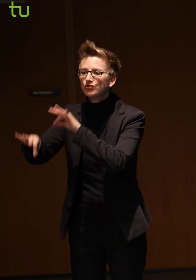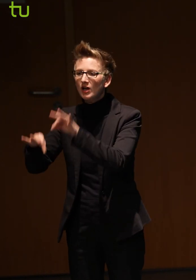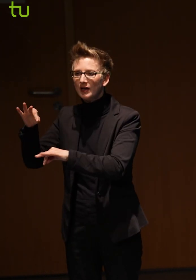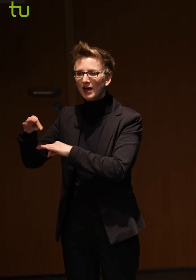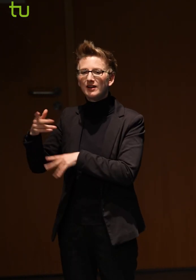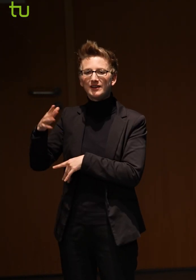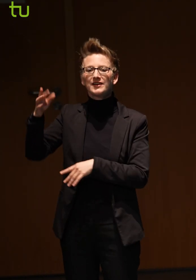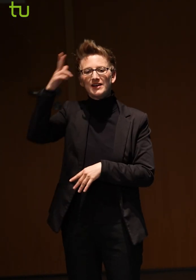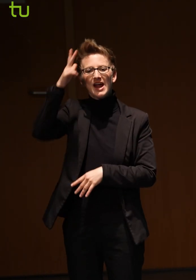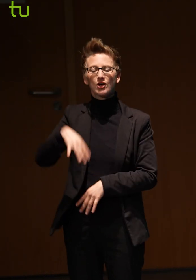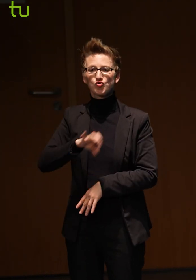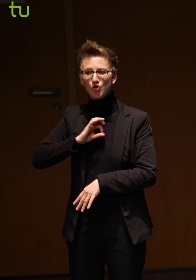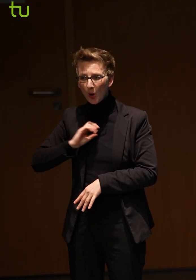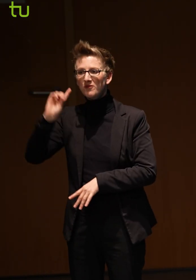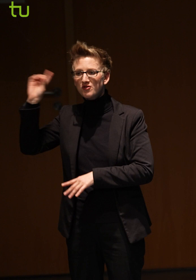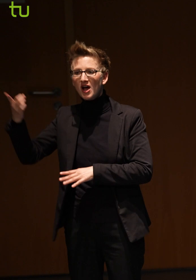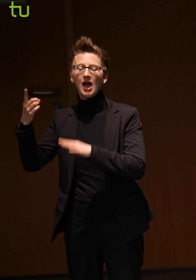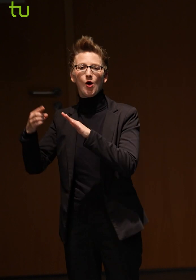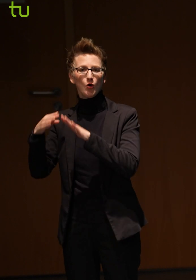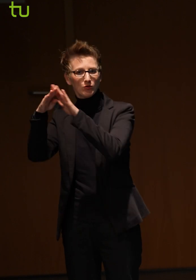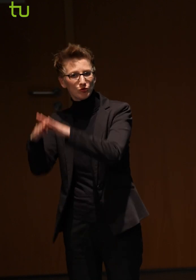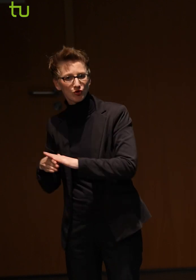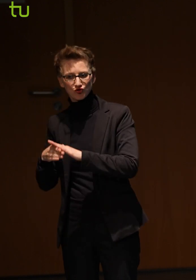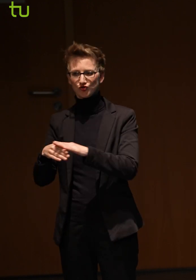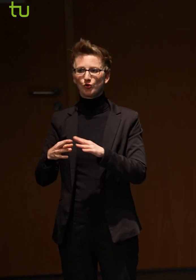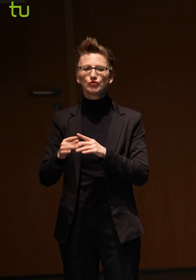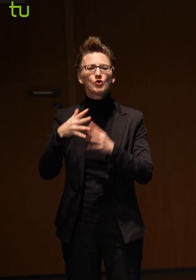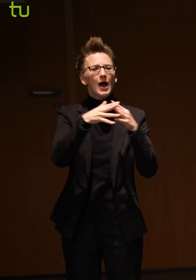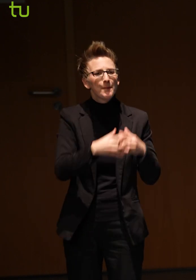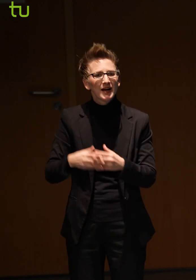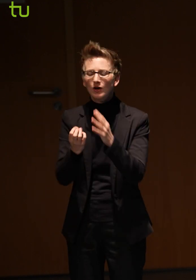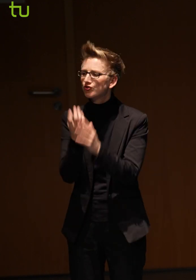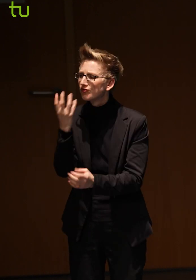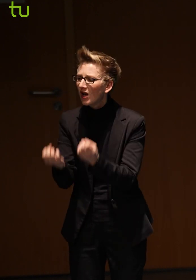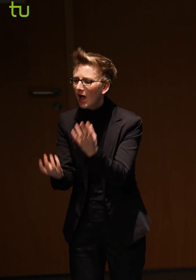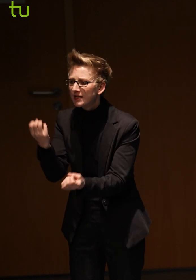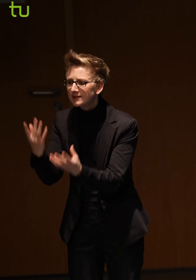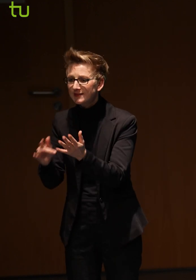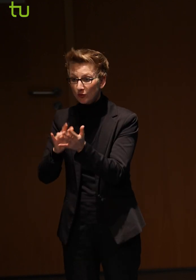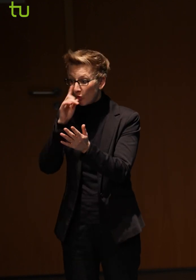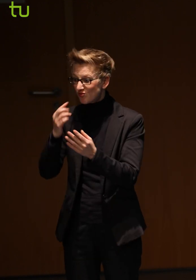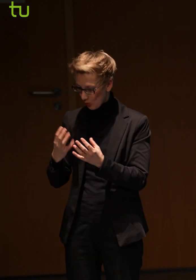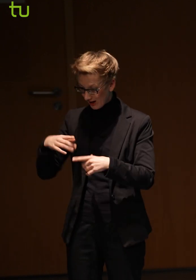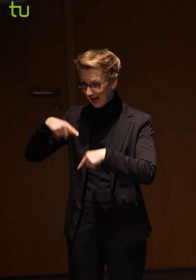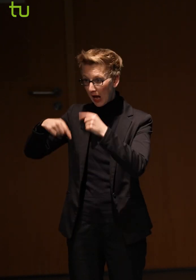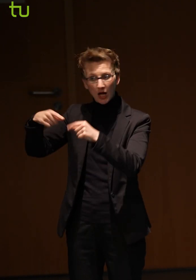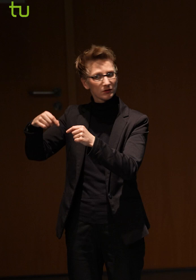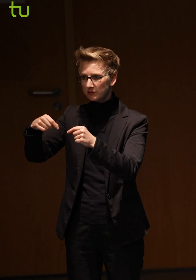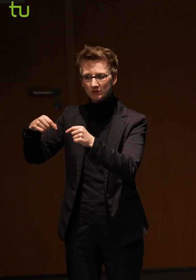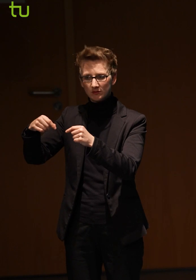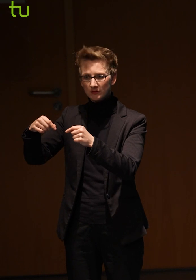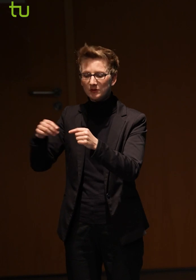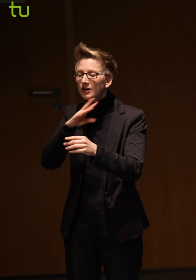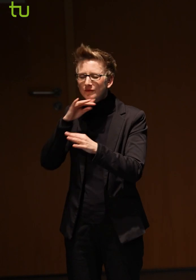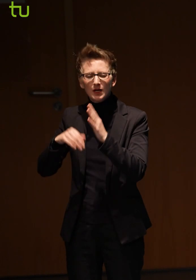Knopf, schenkte uns großzügig seine Expertise über die amerikanische Flora, die bei Whitman weit über das Gras hinauswächst.